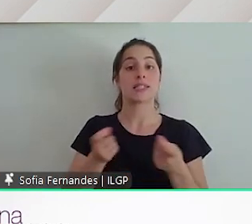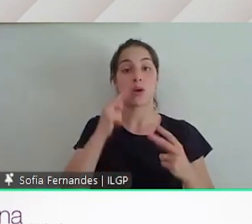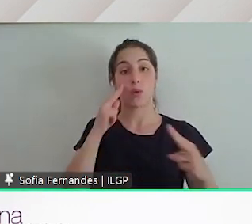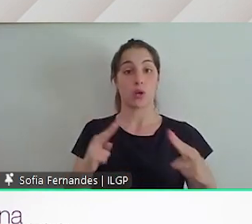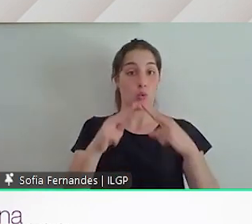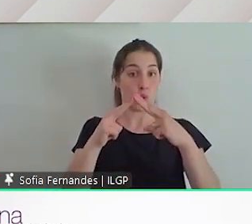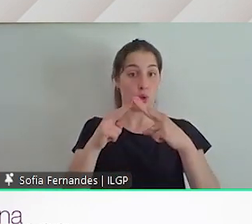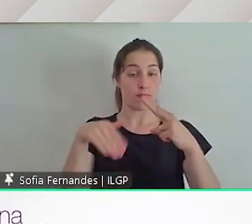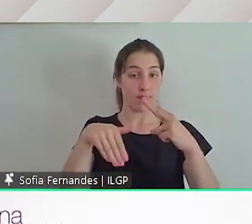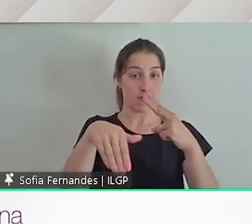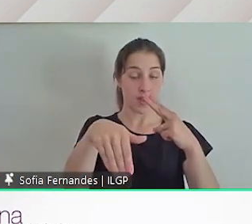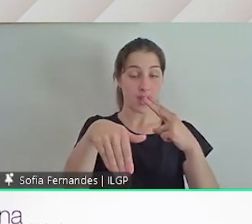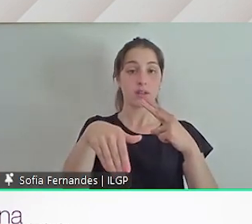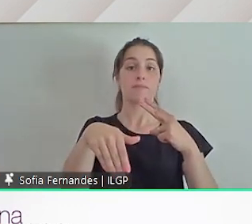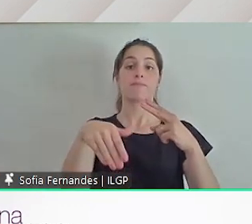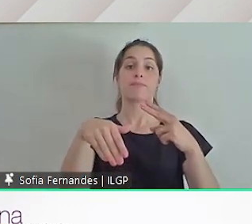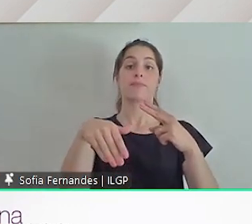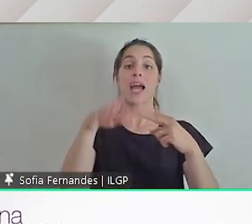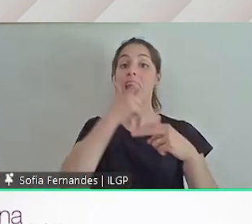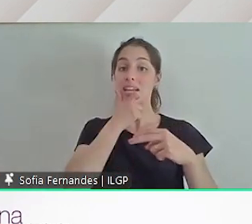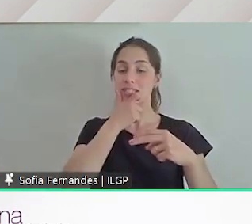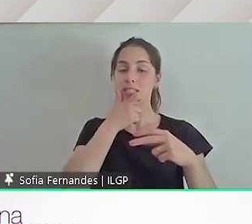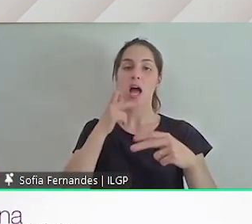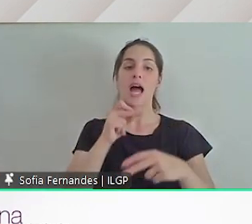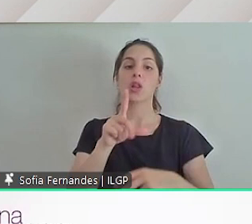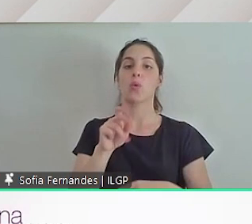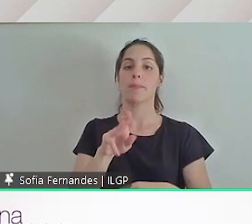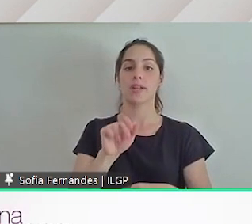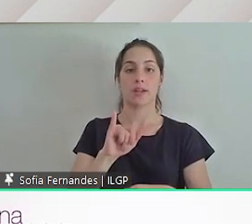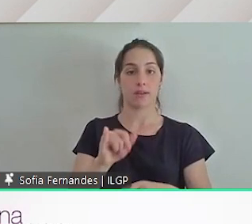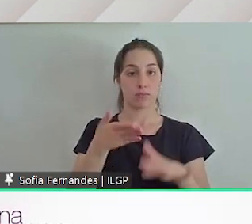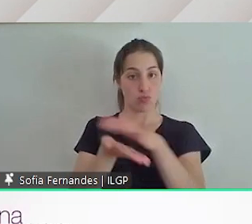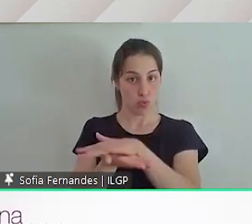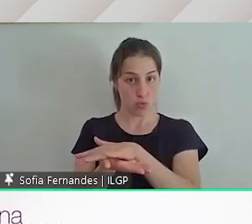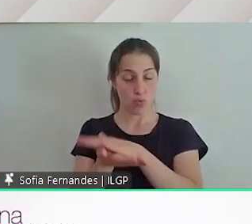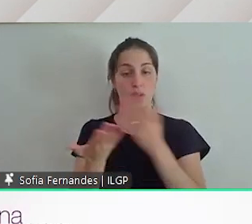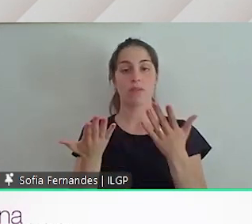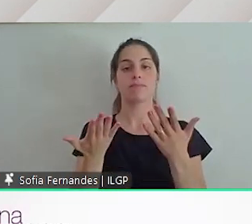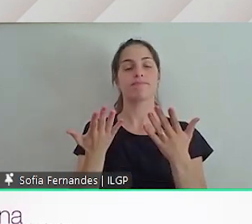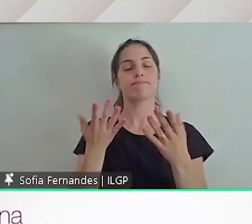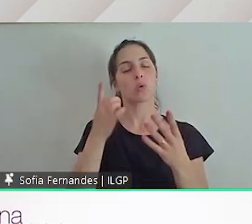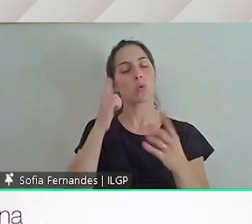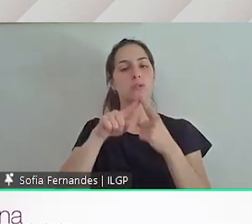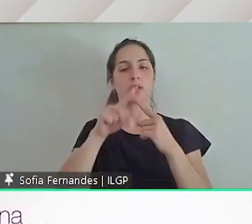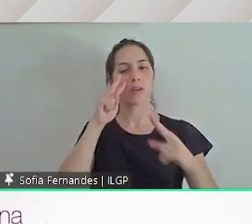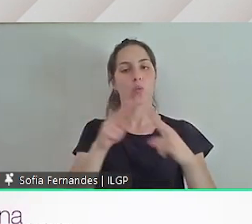para membros da rede INA Alumni, no sentido de poderem partilhar também as